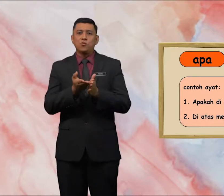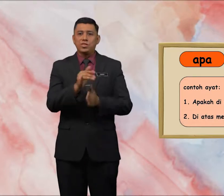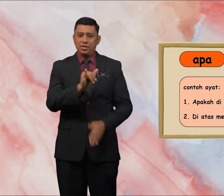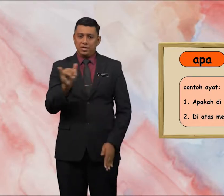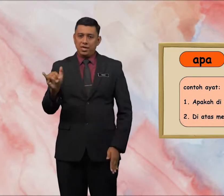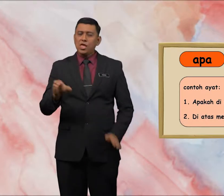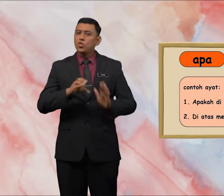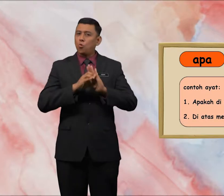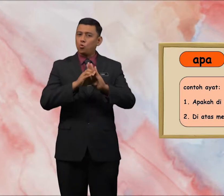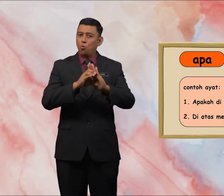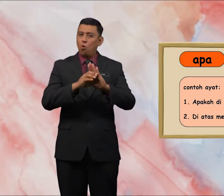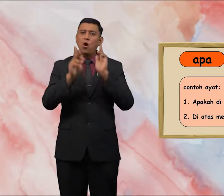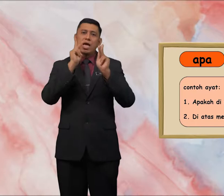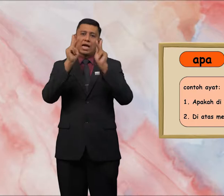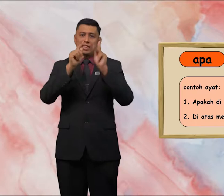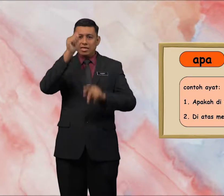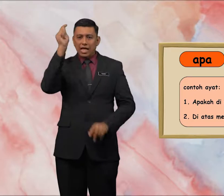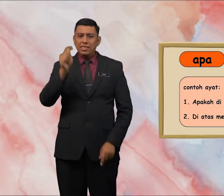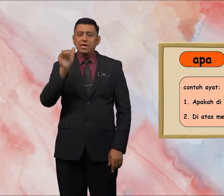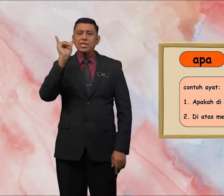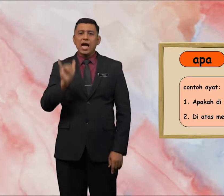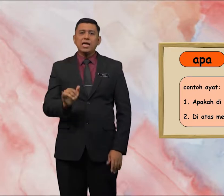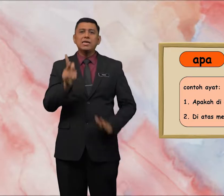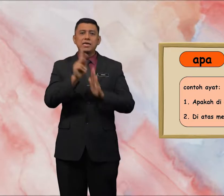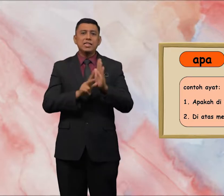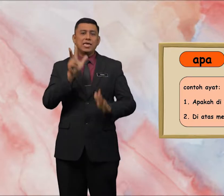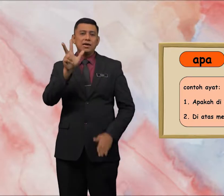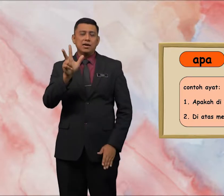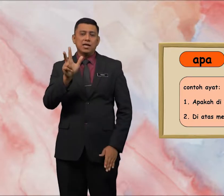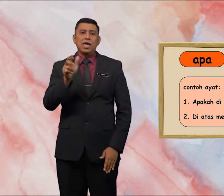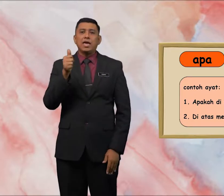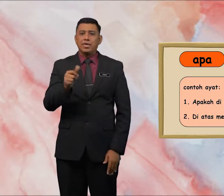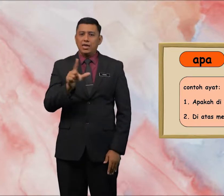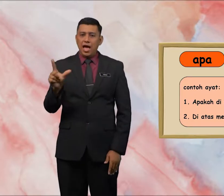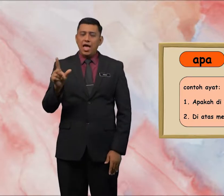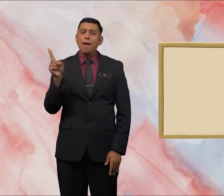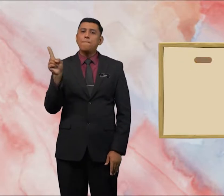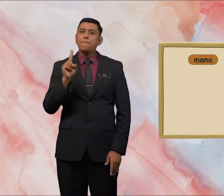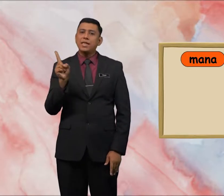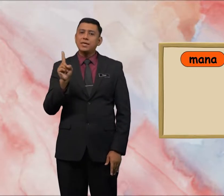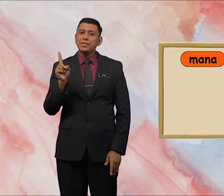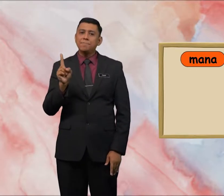Seterusnya, contoh kata tanya yang ketiga ialah mana?